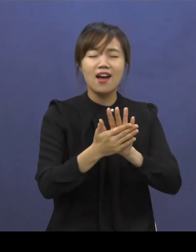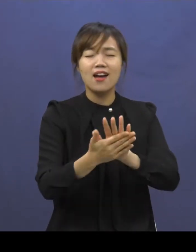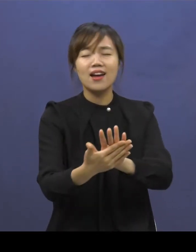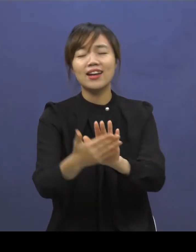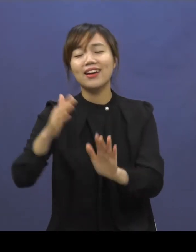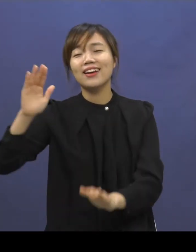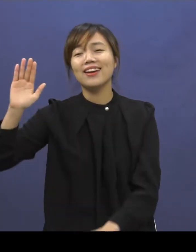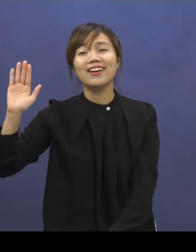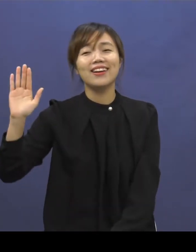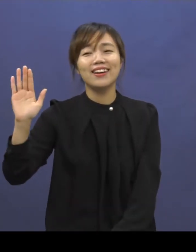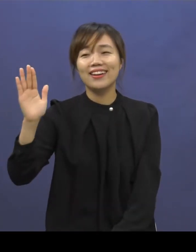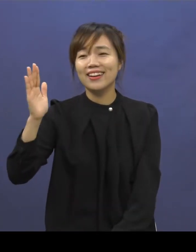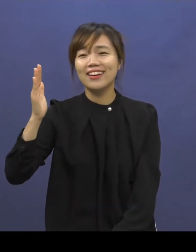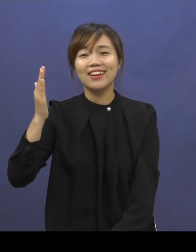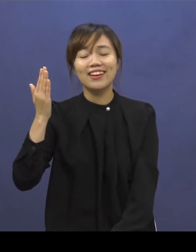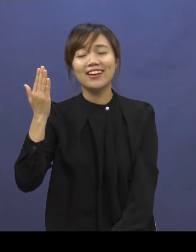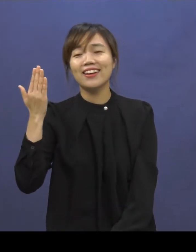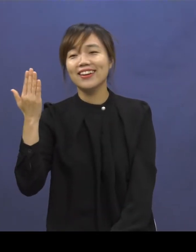되리